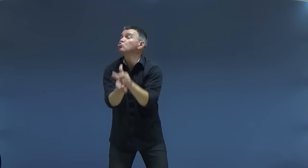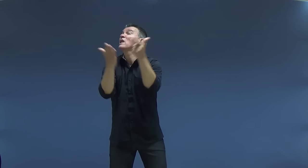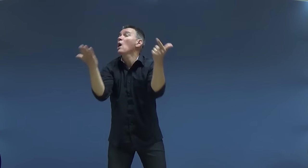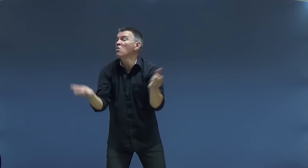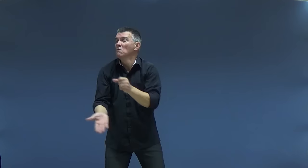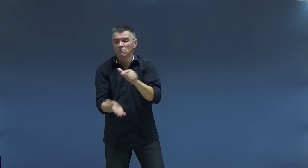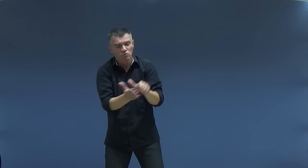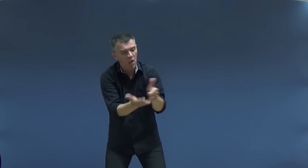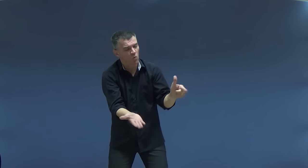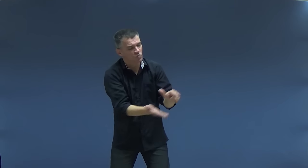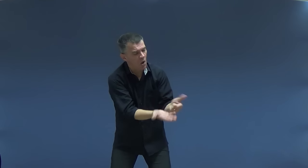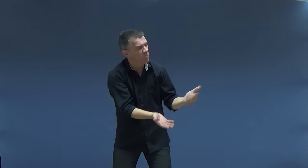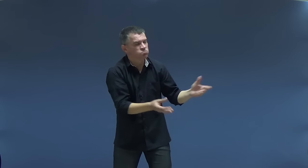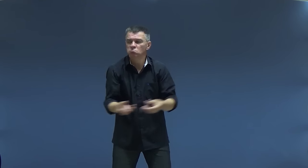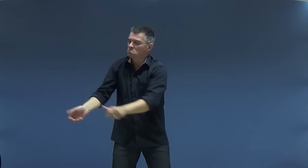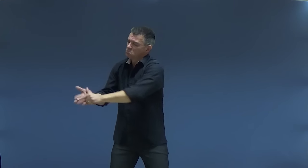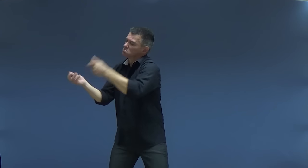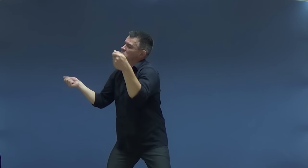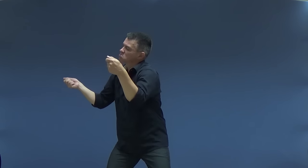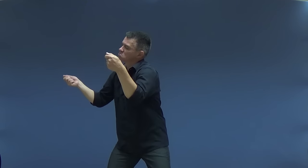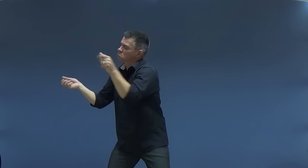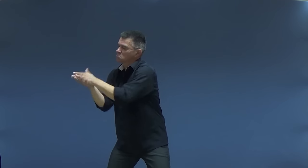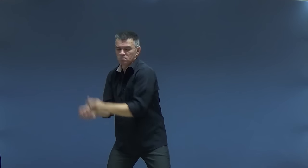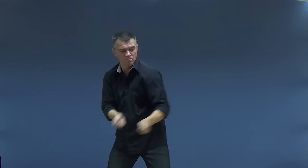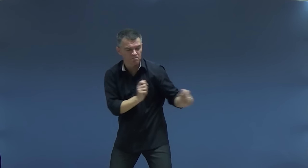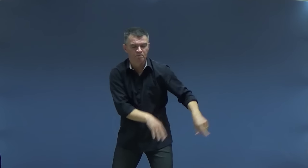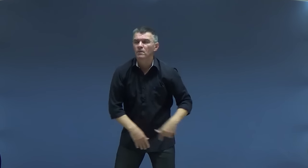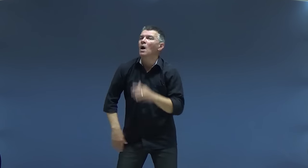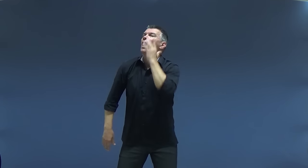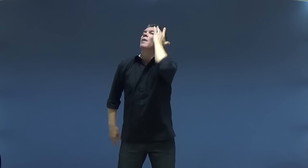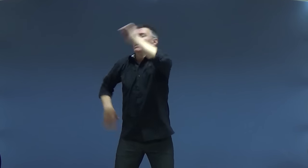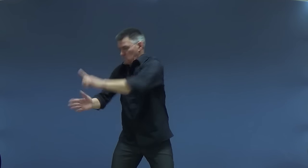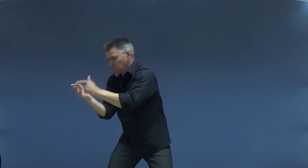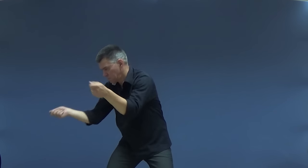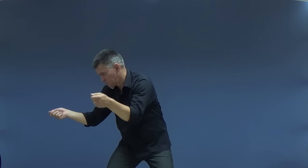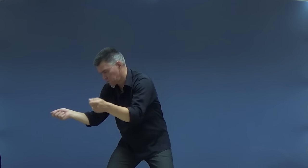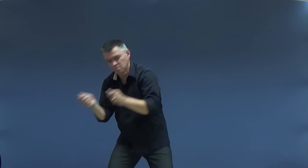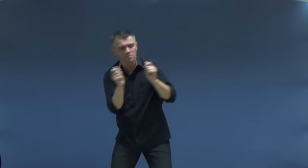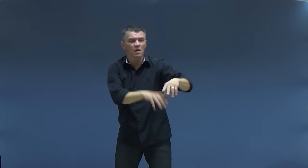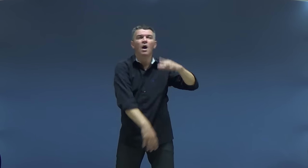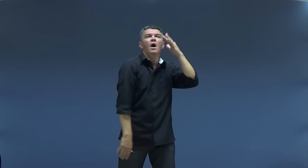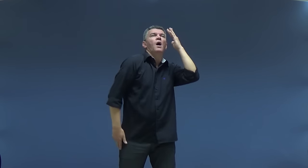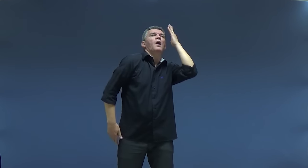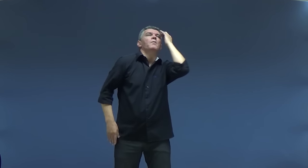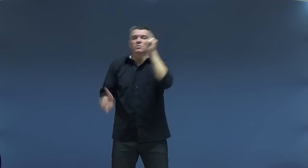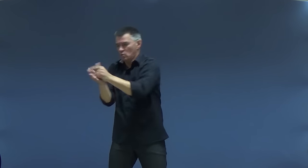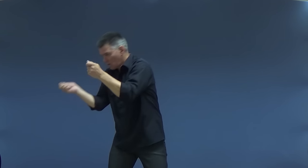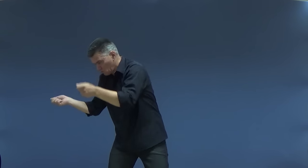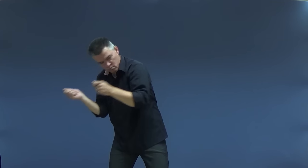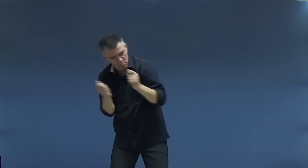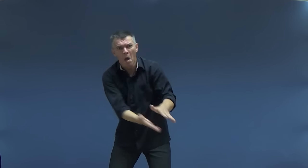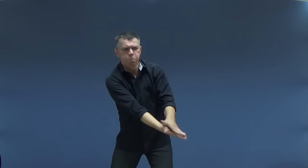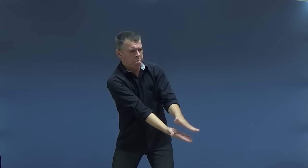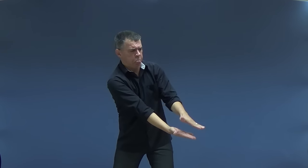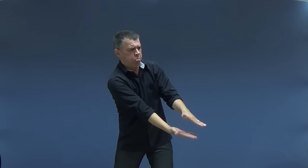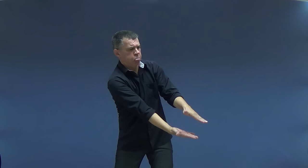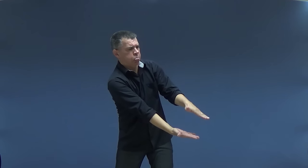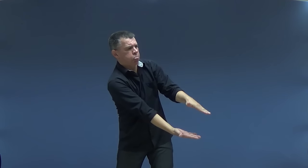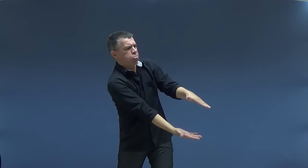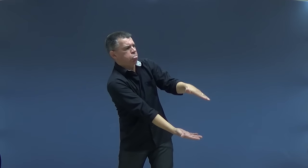Igual o jornal. Né? Todo dia um novo. Amanhã é outro. Amanhã será outro, daí vai